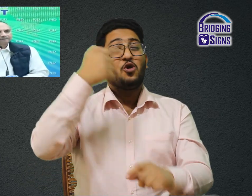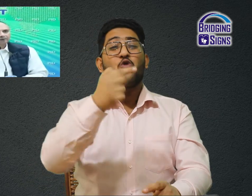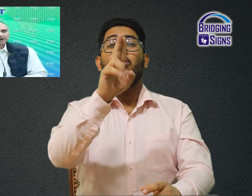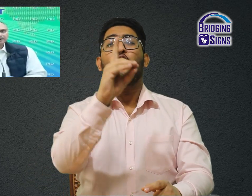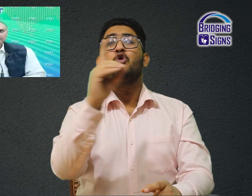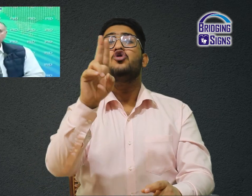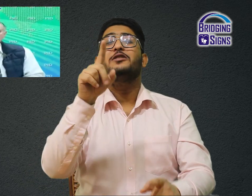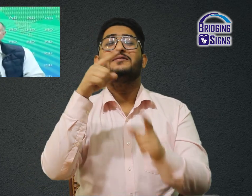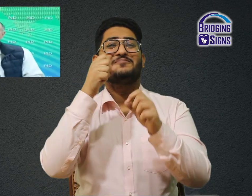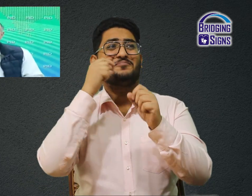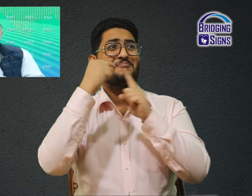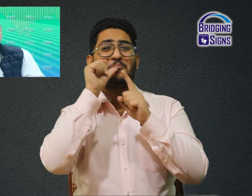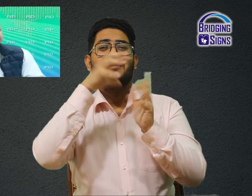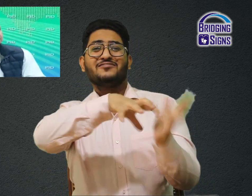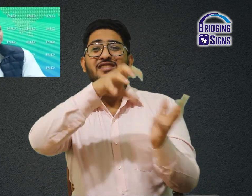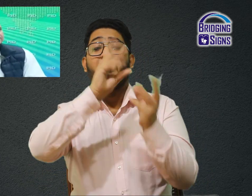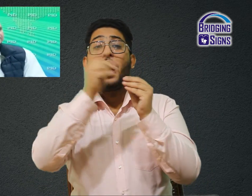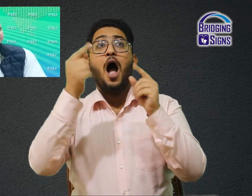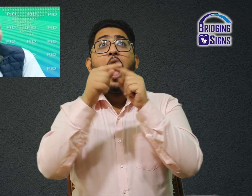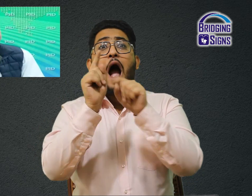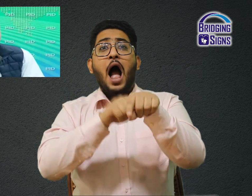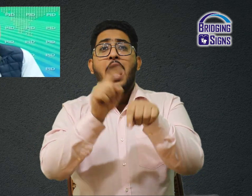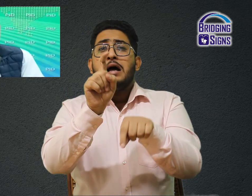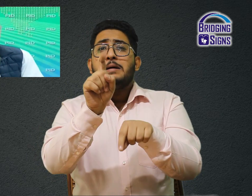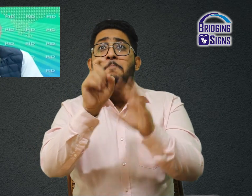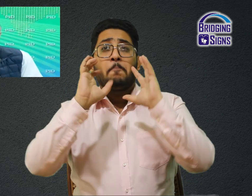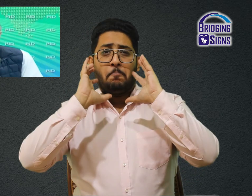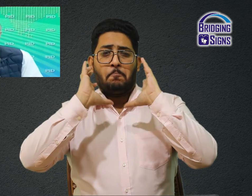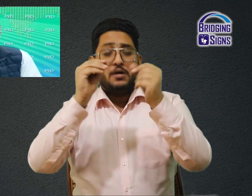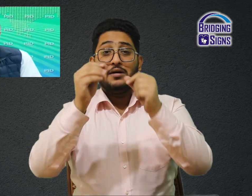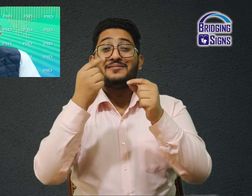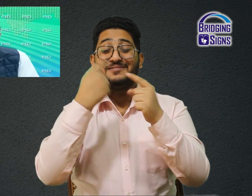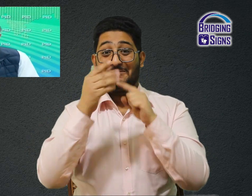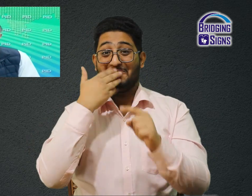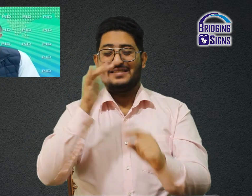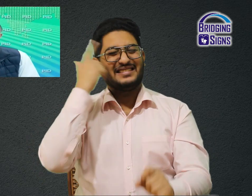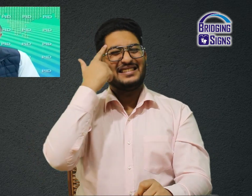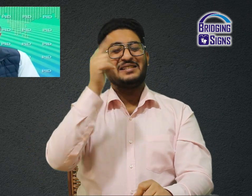पे ये फॉल्ट आया, और 1 सेकंड के अंदर अंदर फ्रीक्वेंसी जो